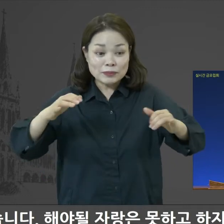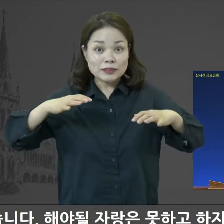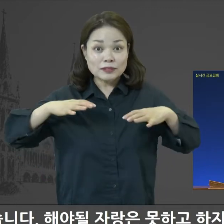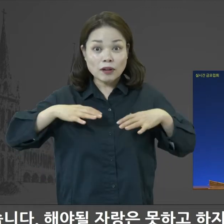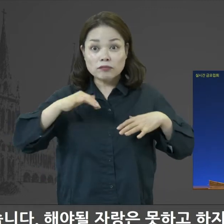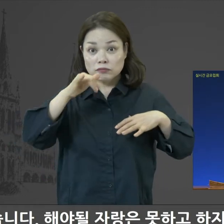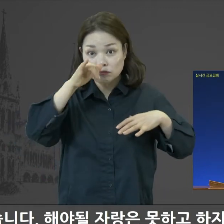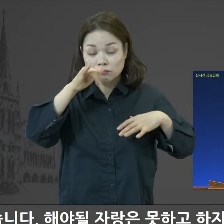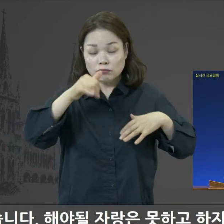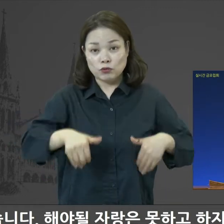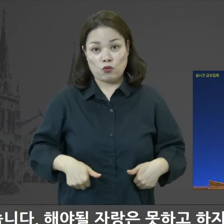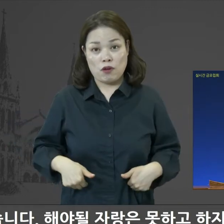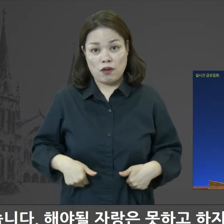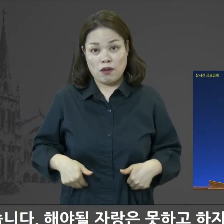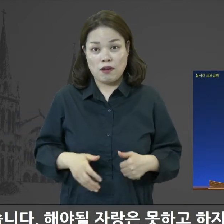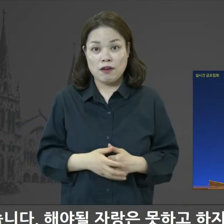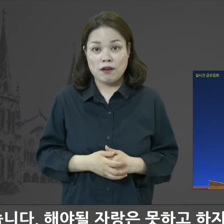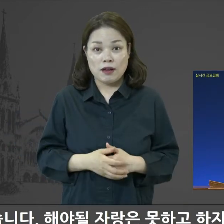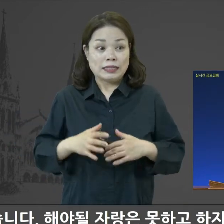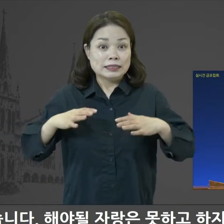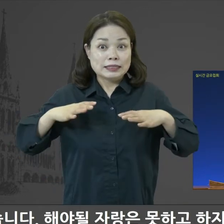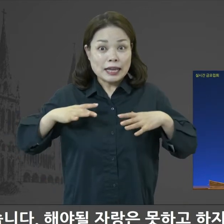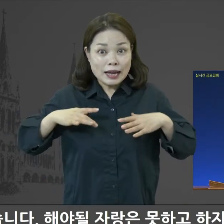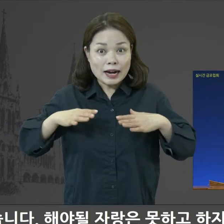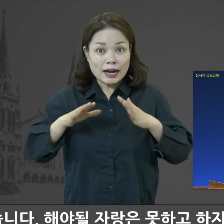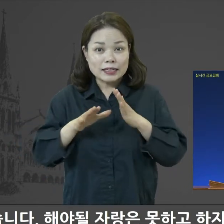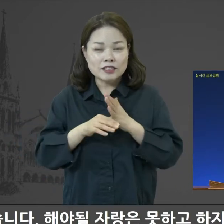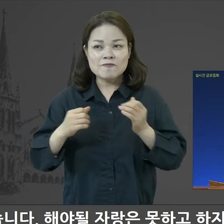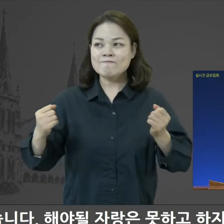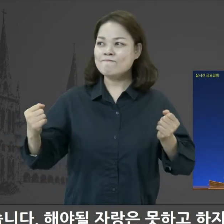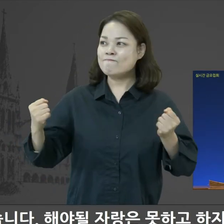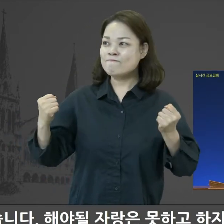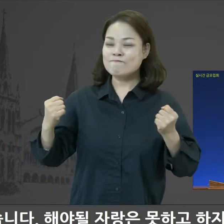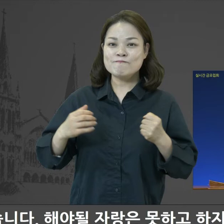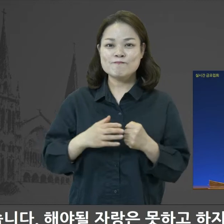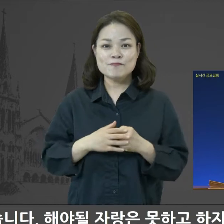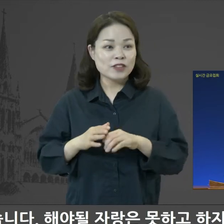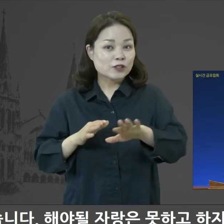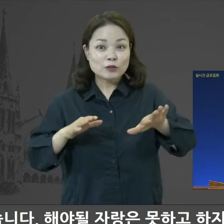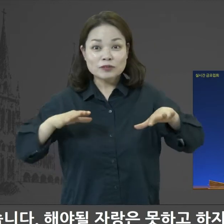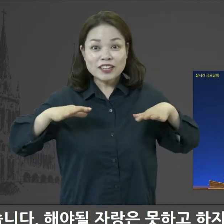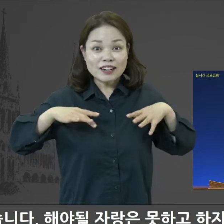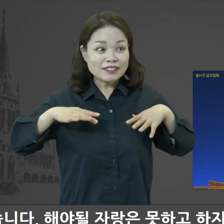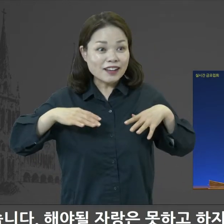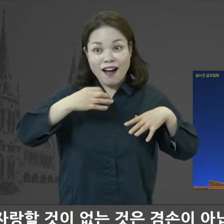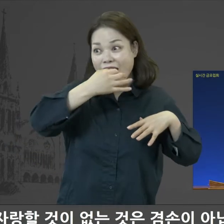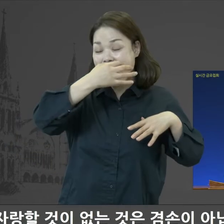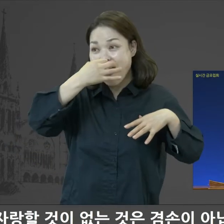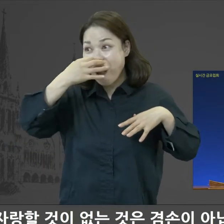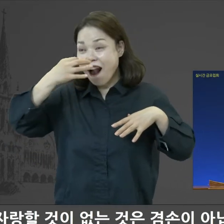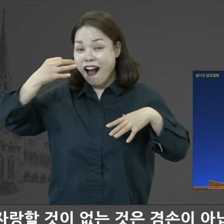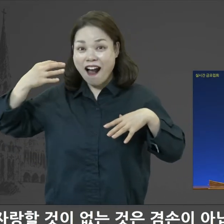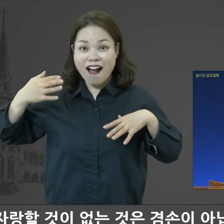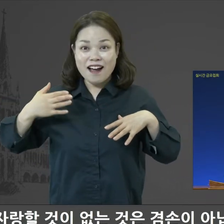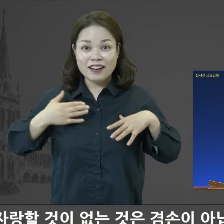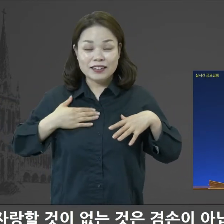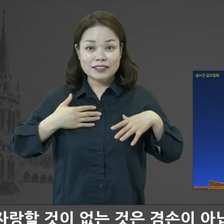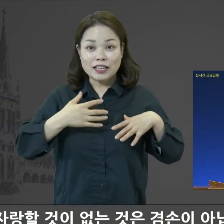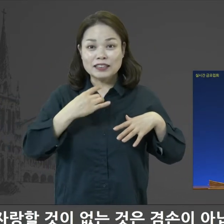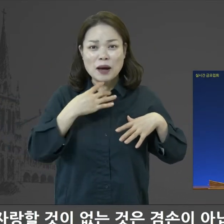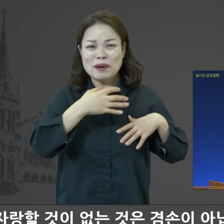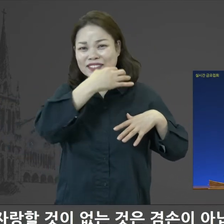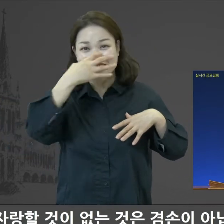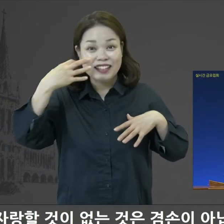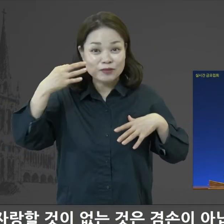자랑할 게 있어야 됩니다. 그리고 자랑할 때 신이 나죠. 여러분, 자랑할 때 보면 신나지 않습니까? 자기만 신나는 게